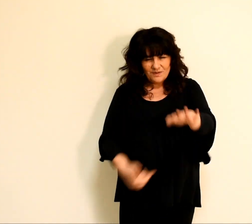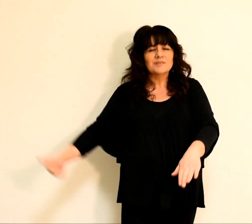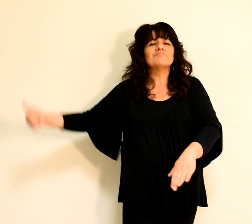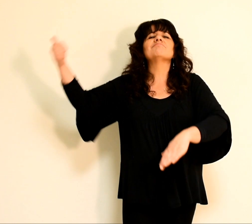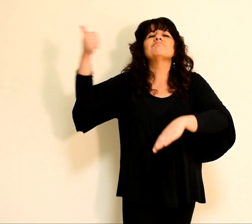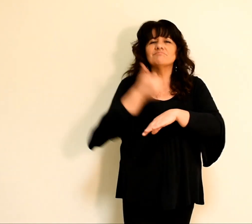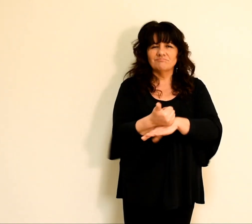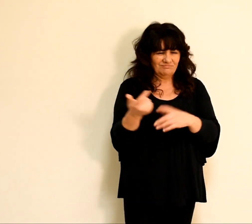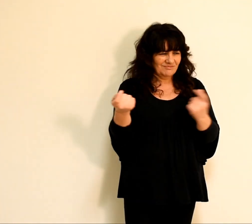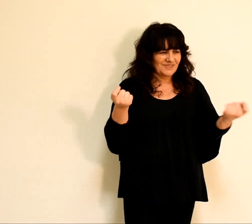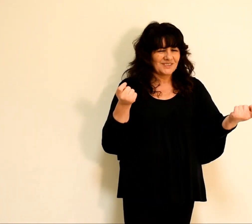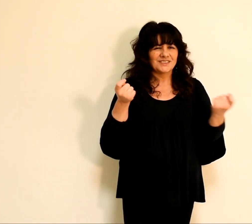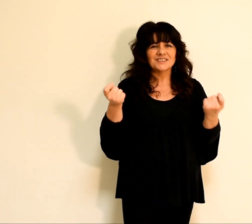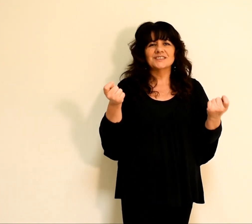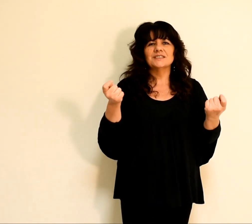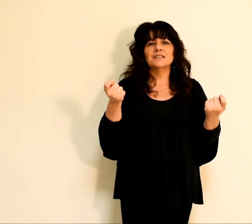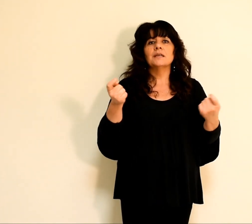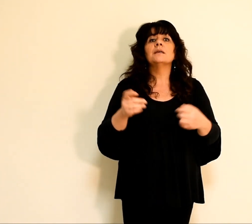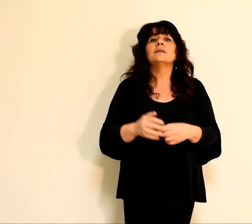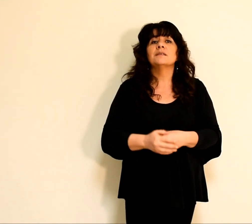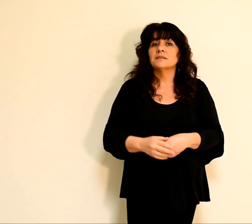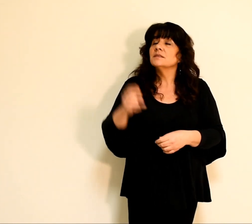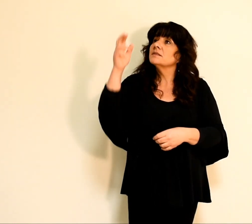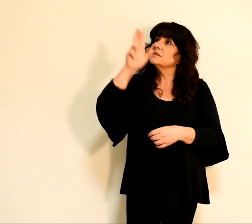Toutes les nations, Seigneur,